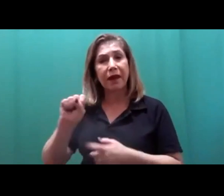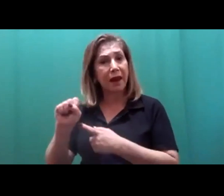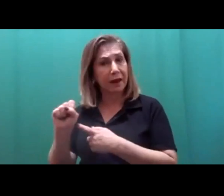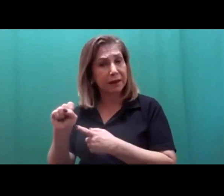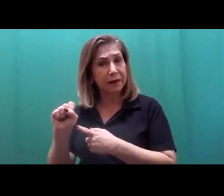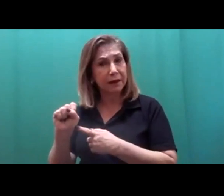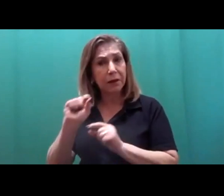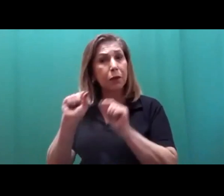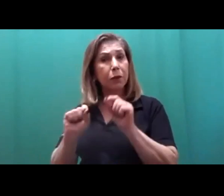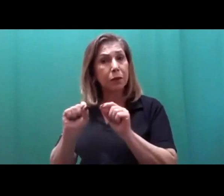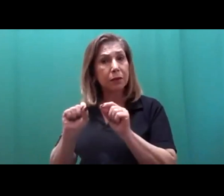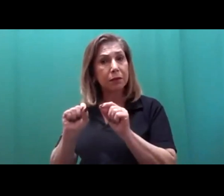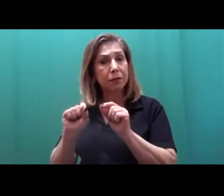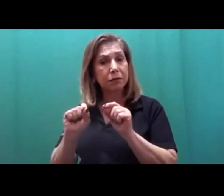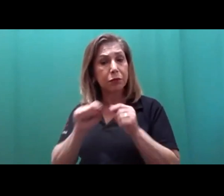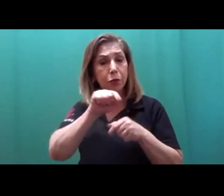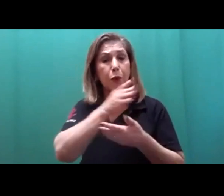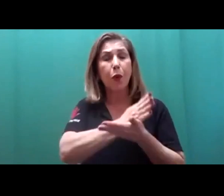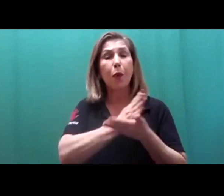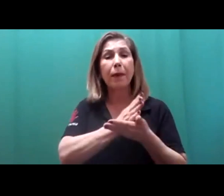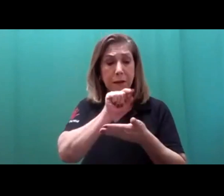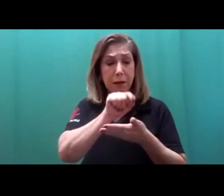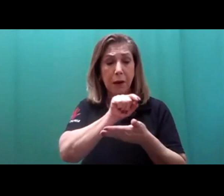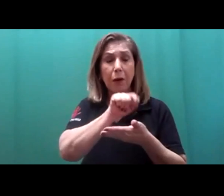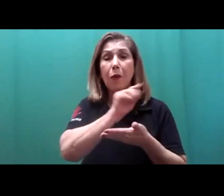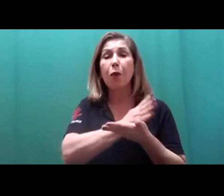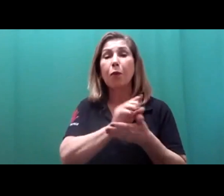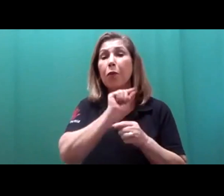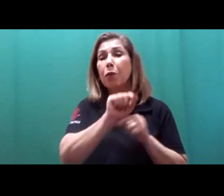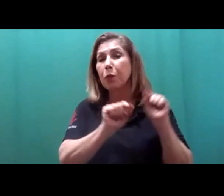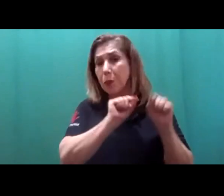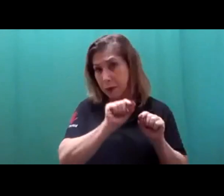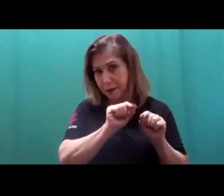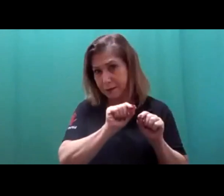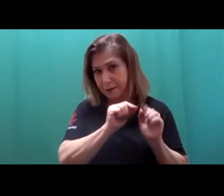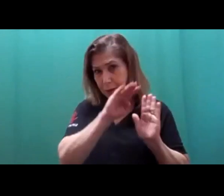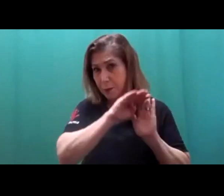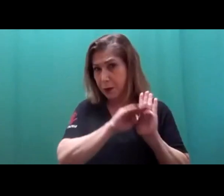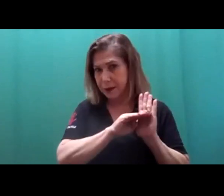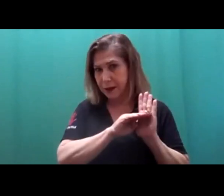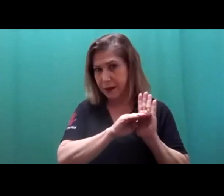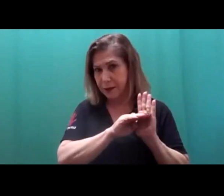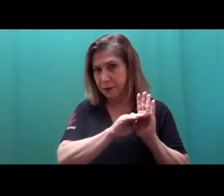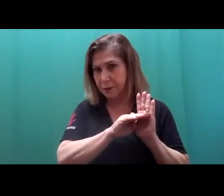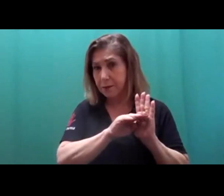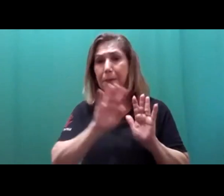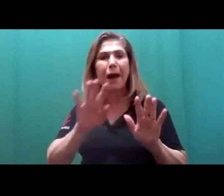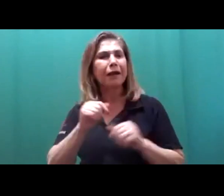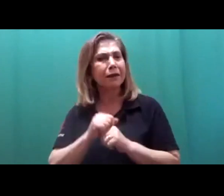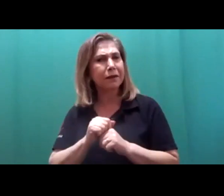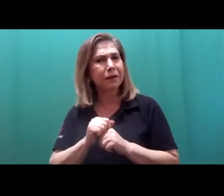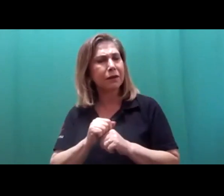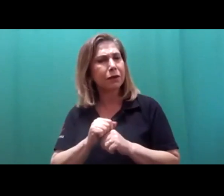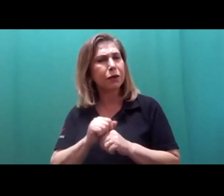a partir da ponta, a partir da materialização desse processo, mas eles não são pensados a partir da raiz